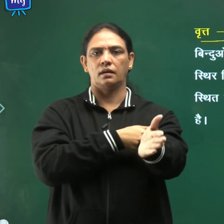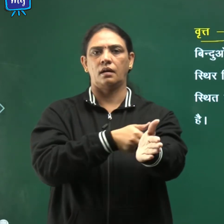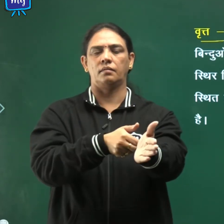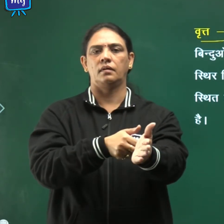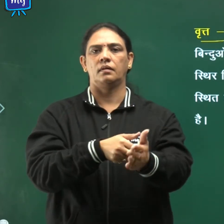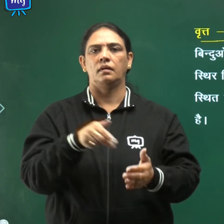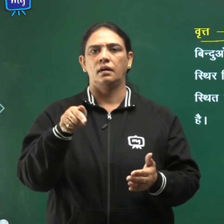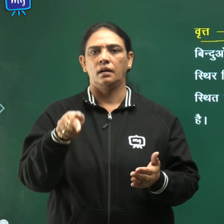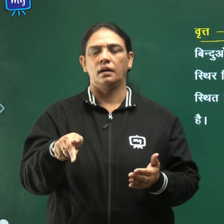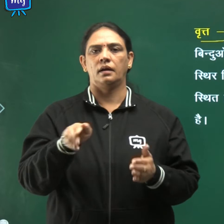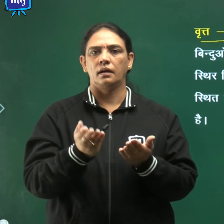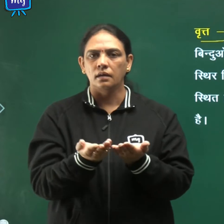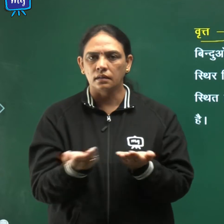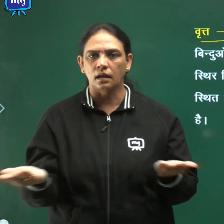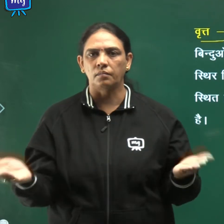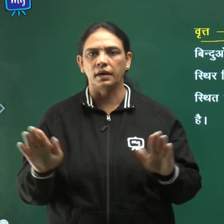एक तल पर